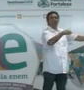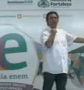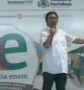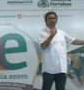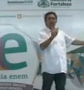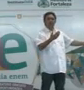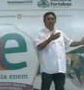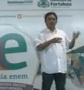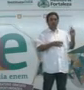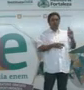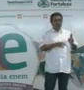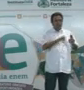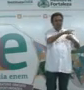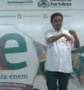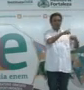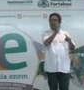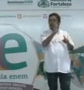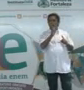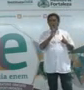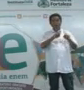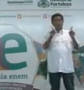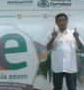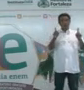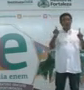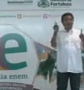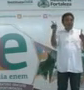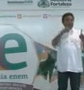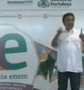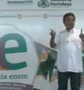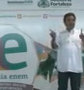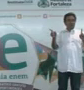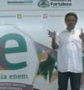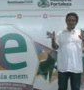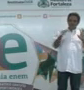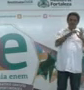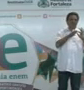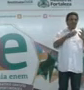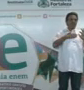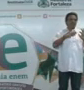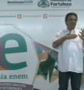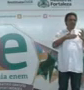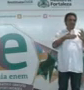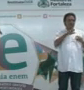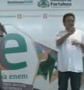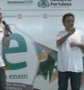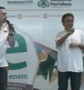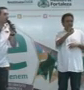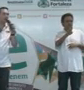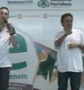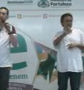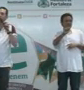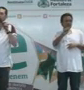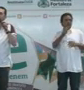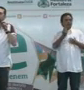E a Rússia disse, mas al-Assad é meu aliado. A Síria compra minhas bombas. Agora tu quer